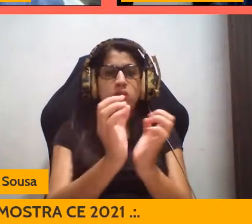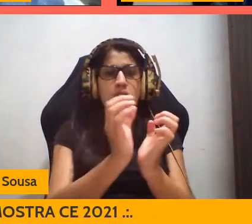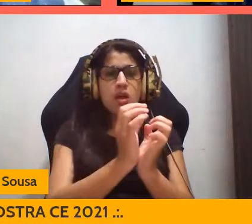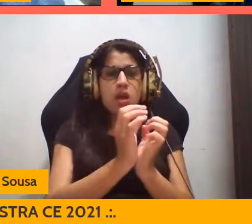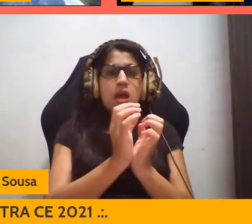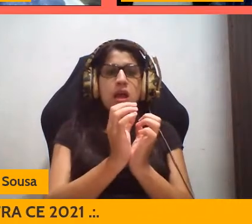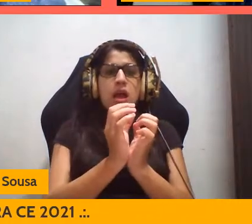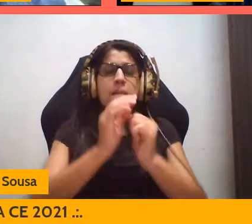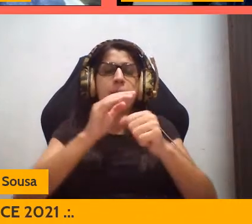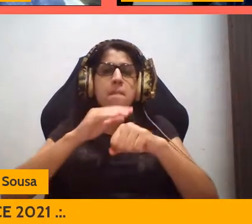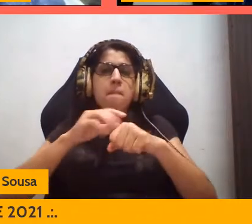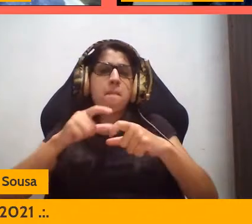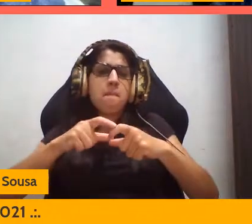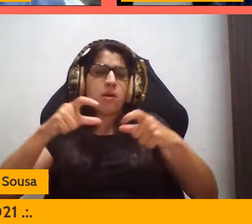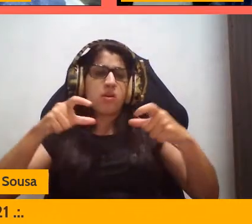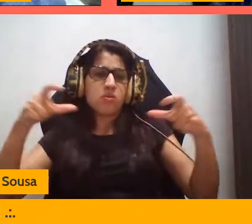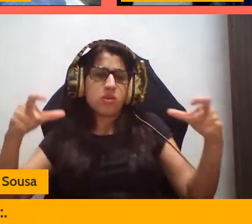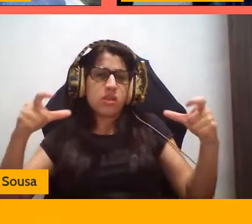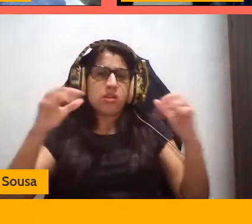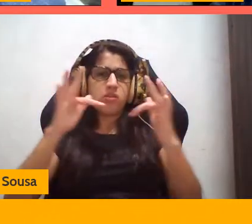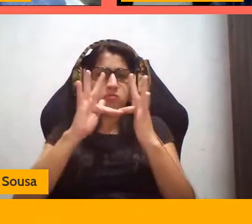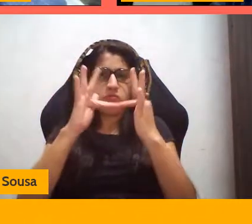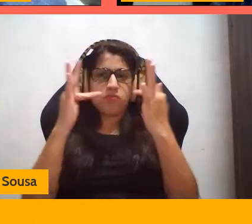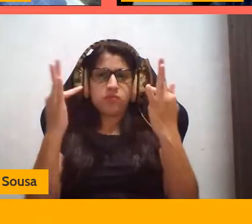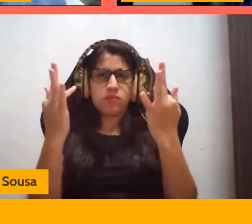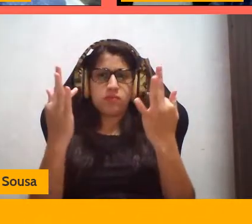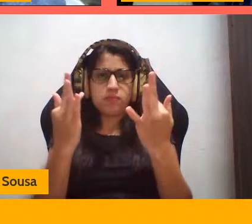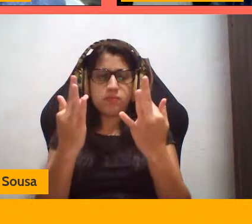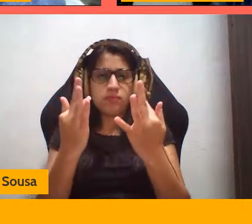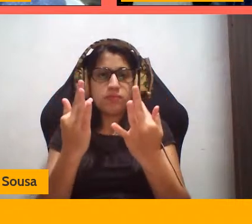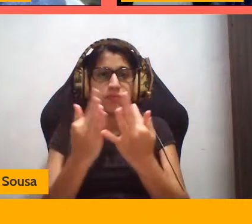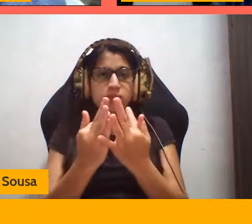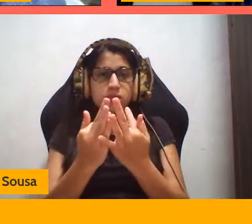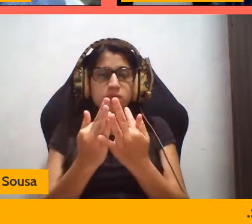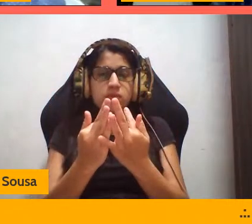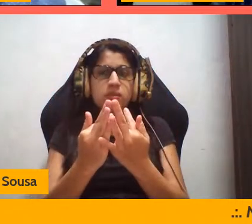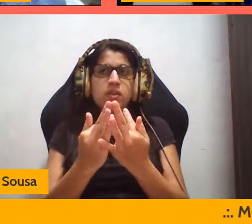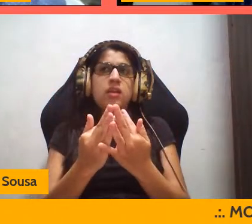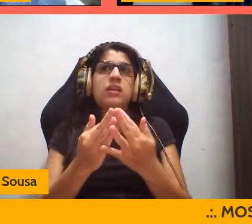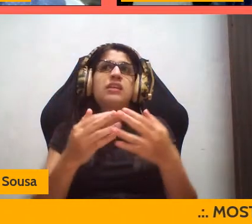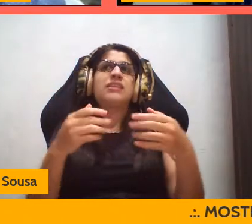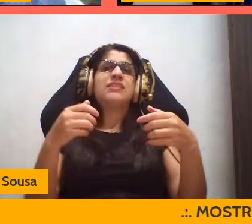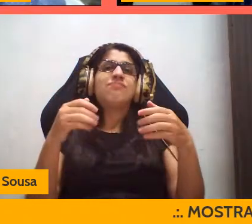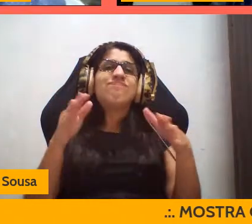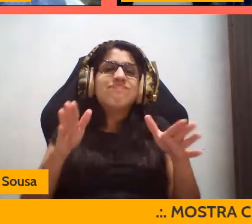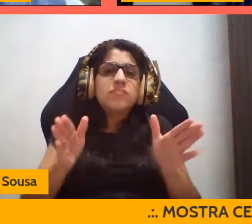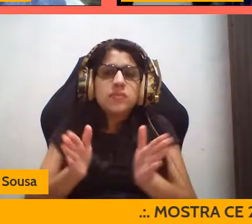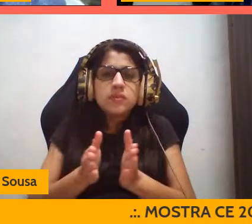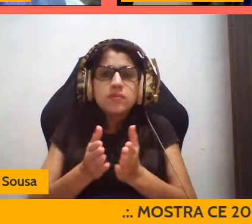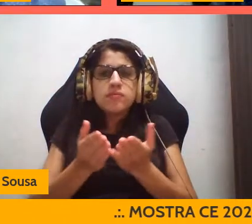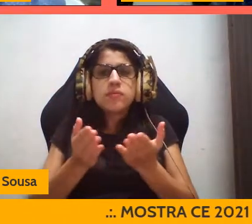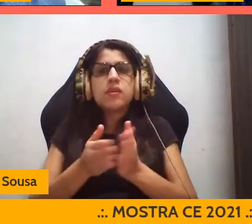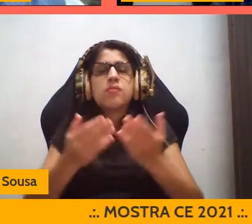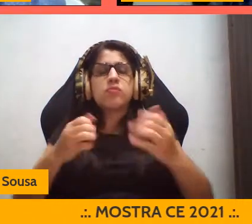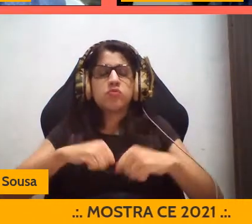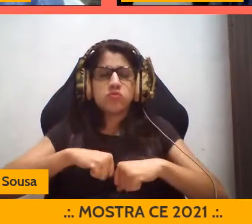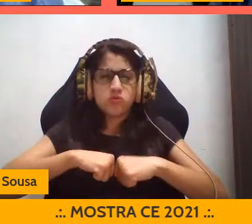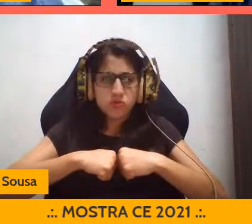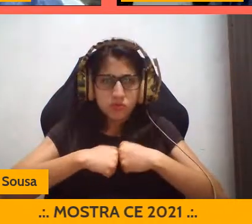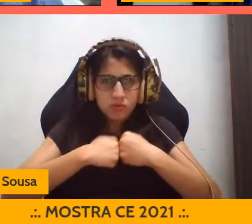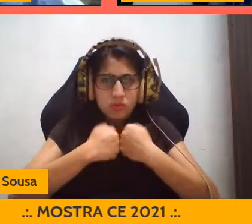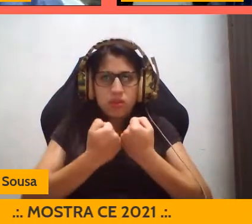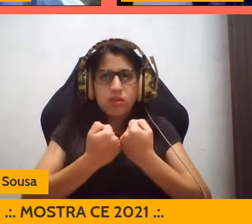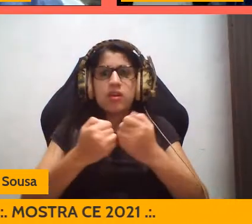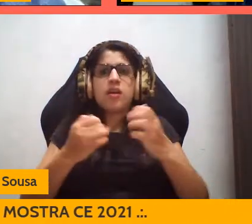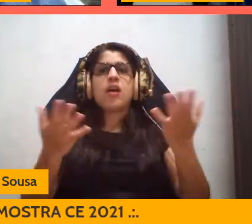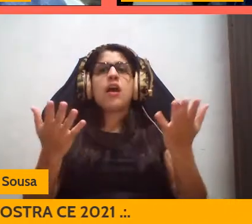maioria de famílias que fazem um esforço muito grande para conseguir manter, né,